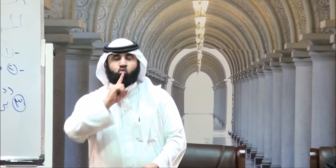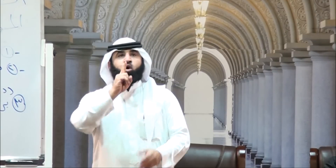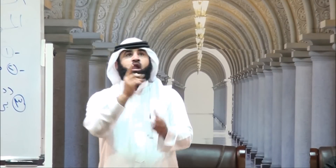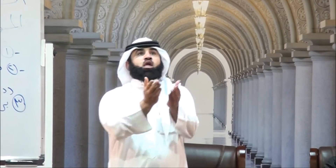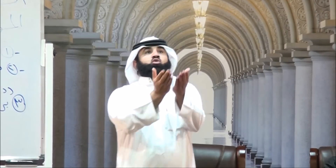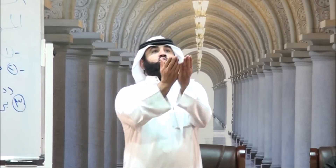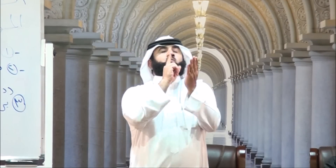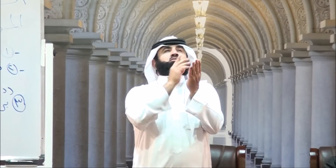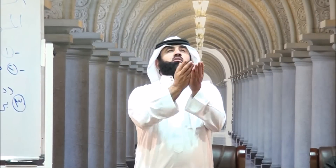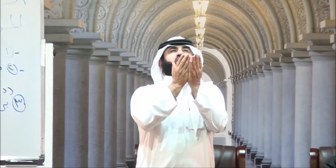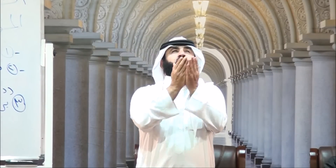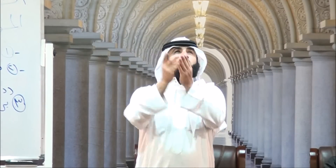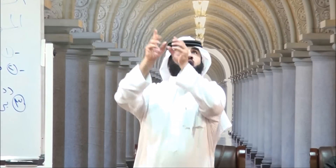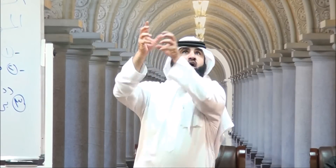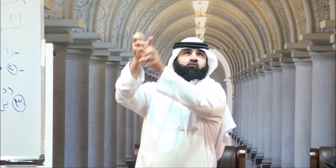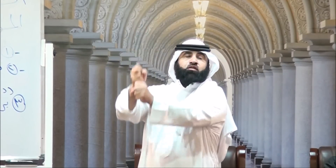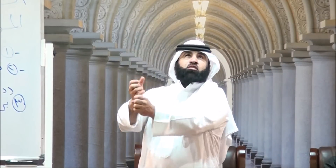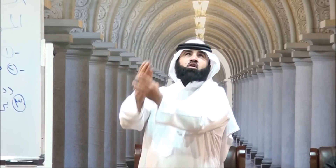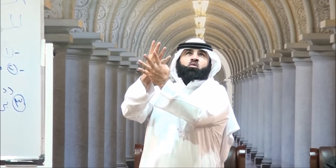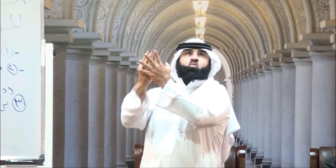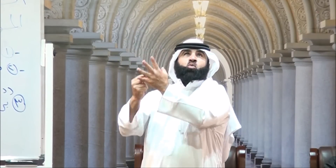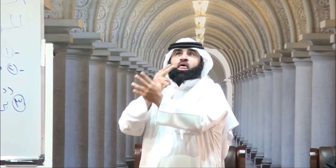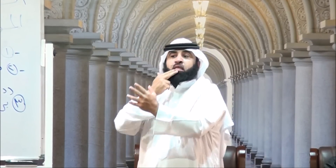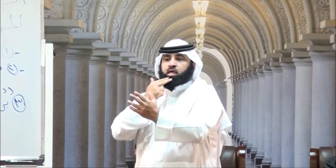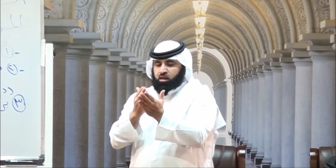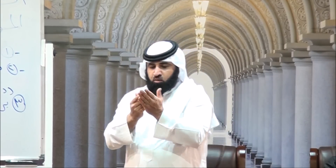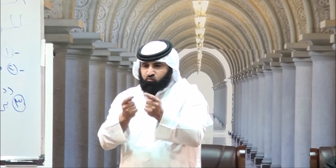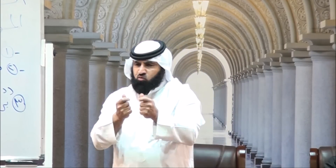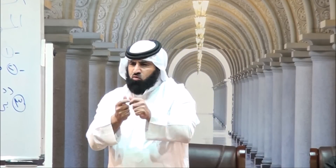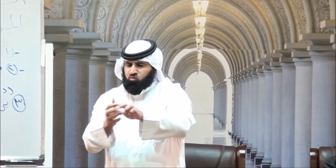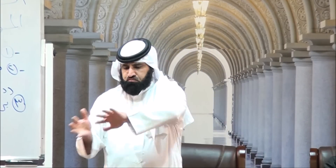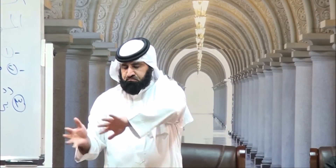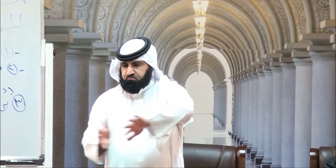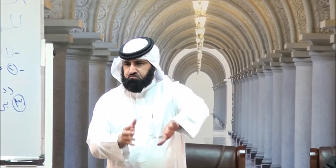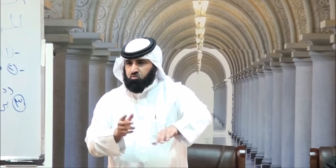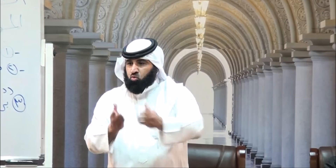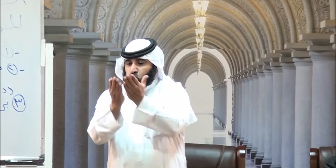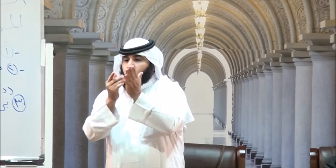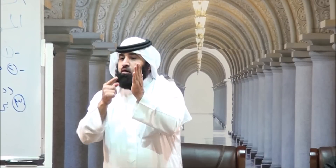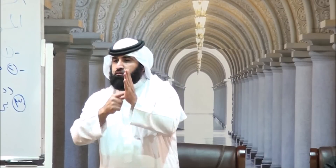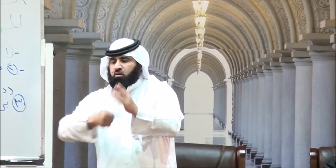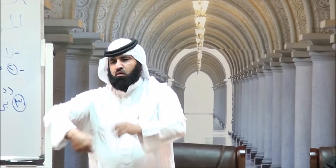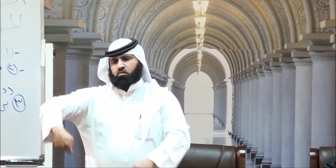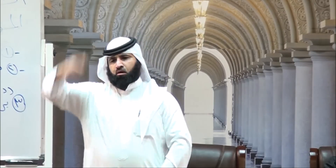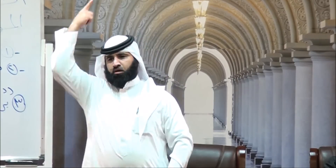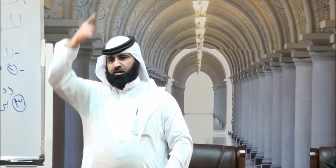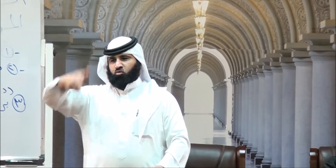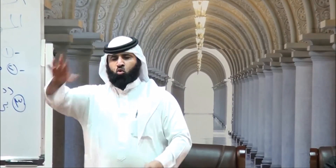صح.